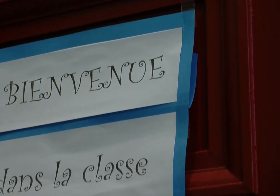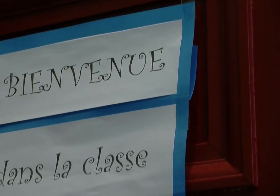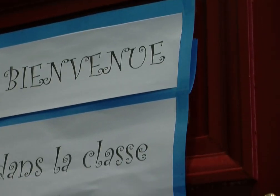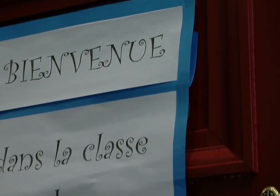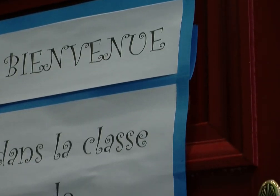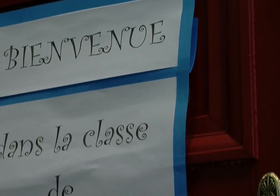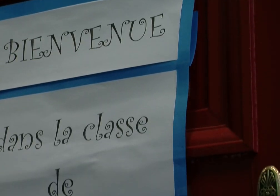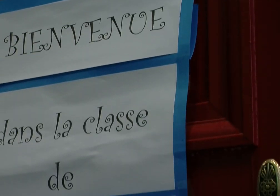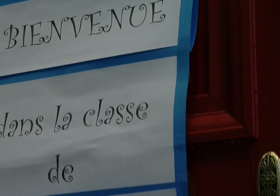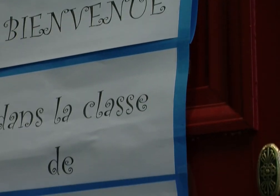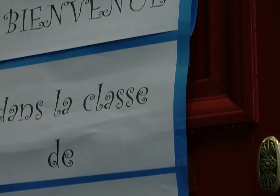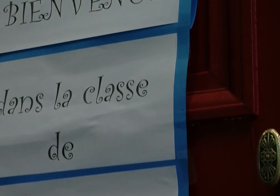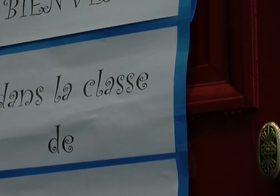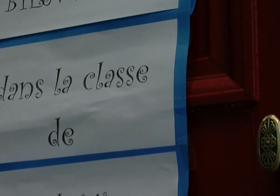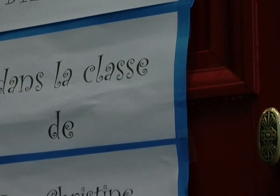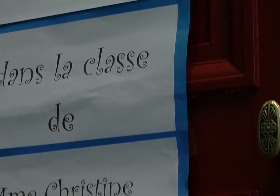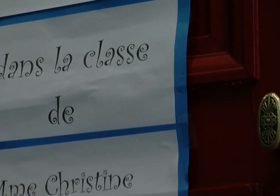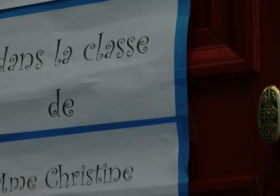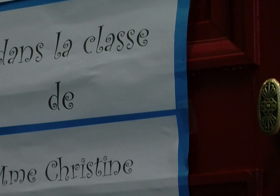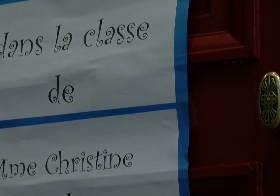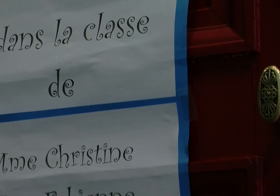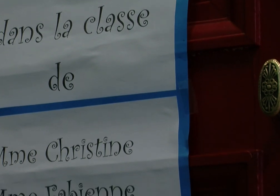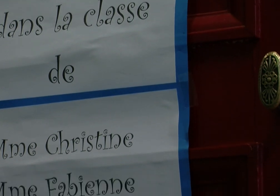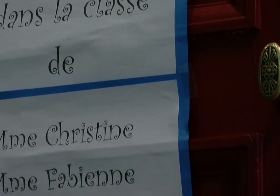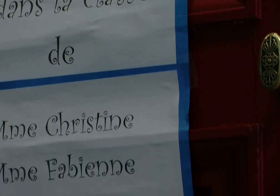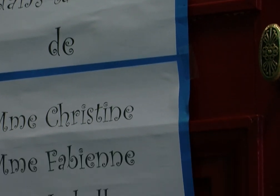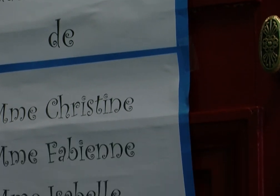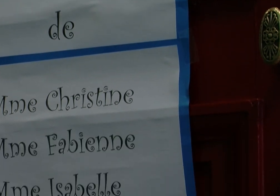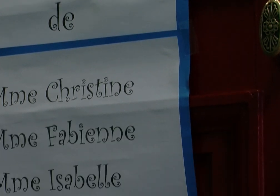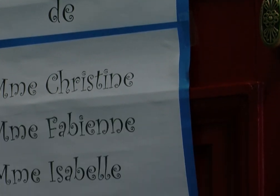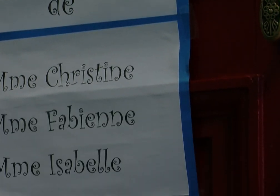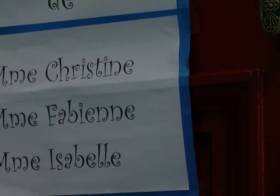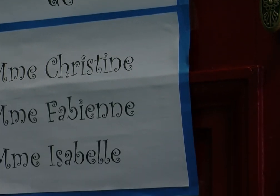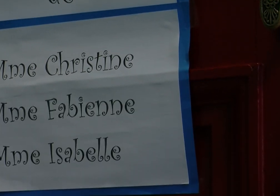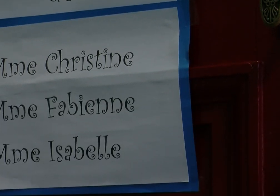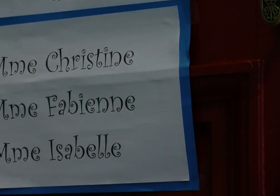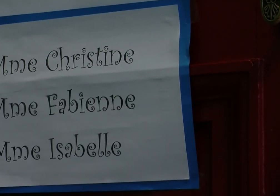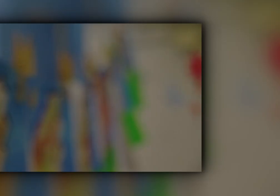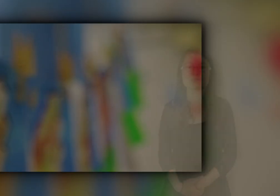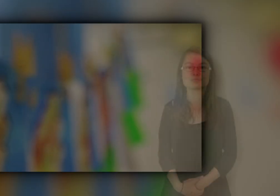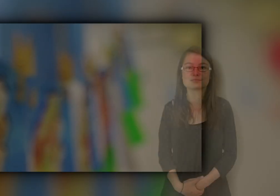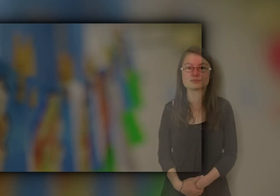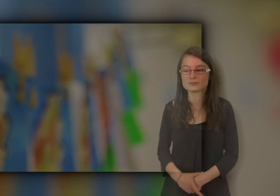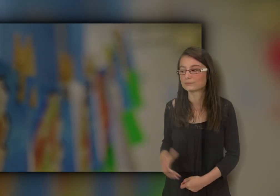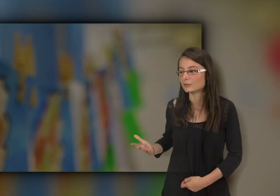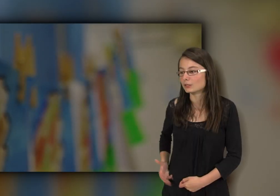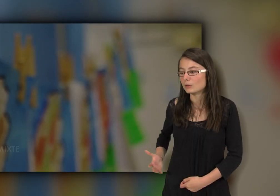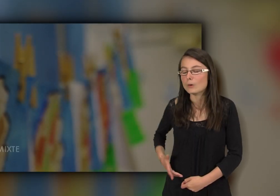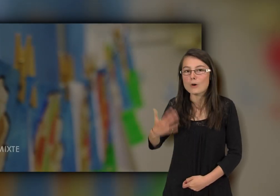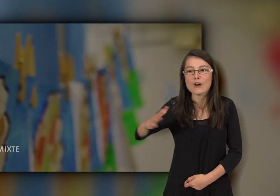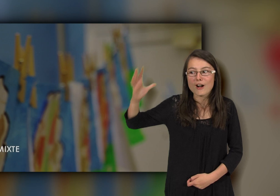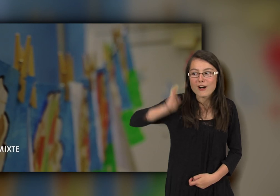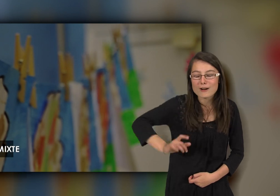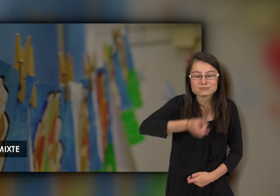Hop là, voici la maternelle. Ça fait un petit moment que je suis passée par là. Alors, dans cette classe, il y a un peu de tout. Des petits sourds, des